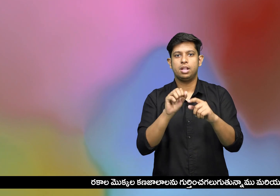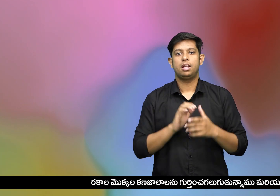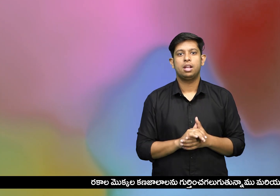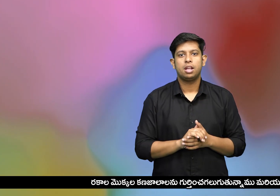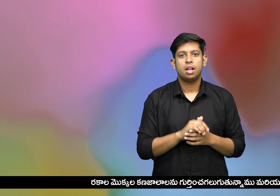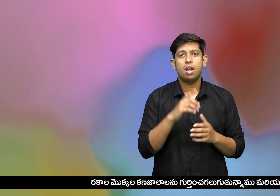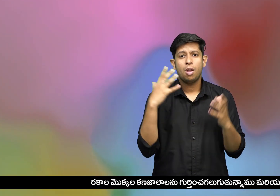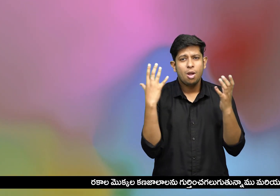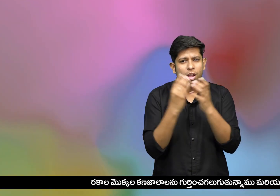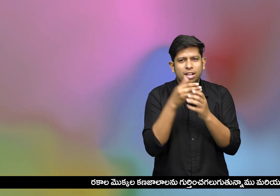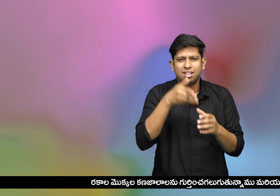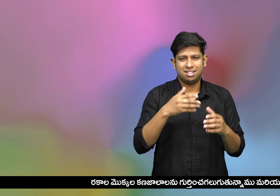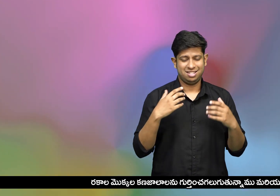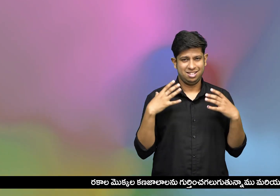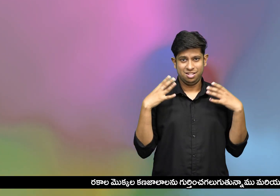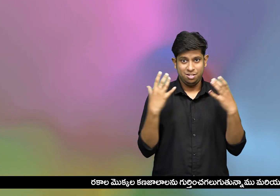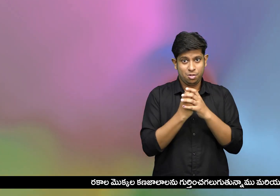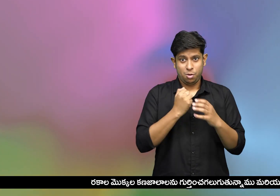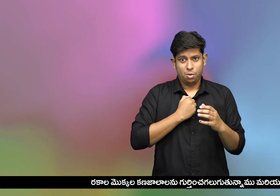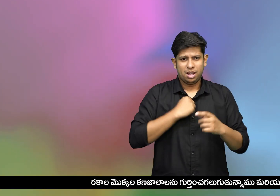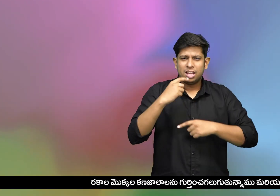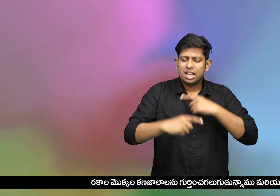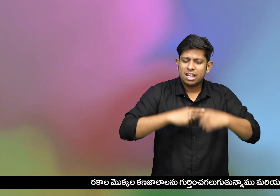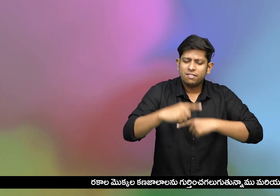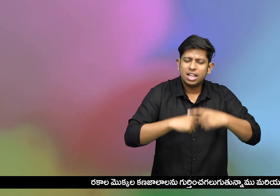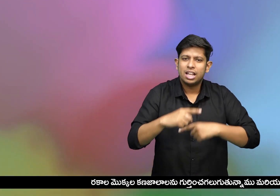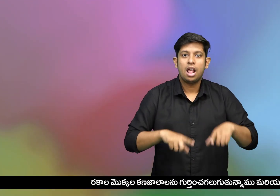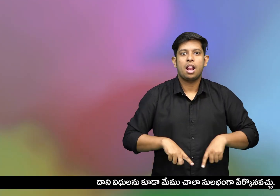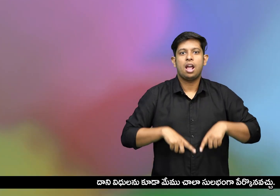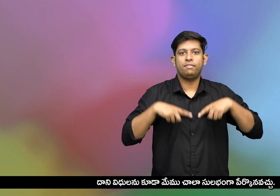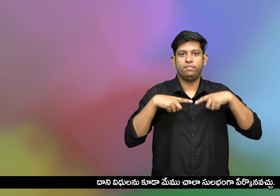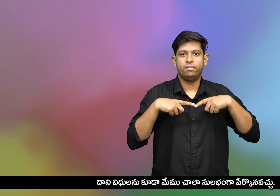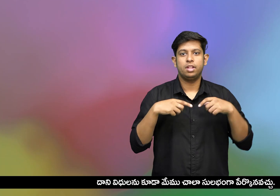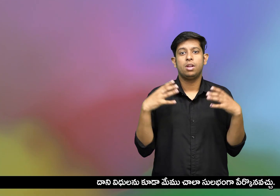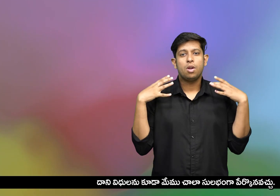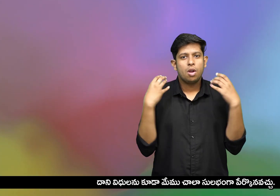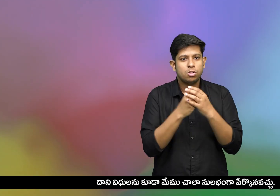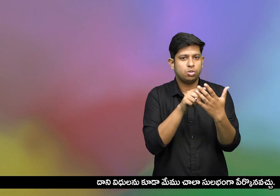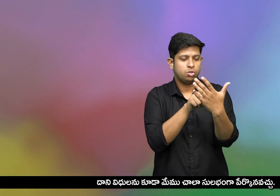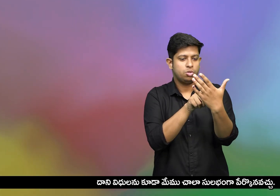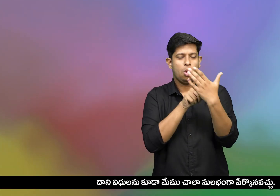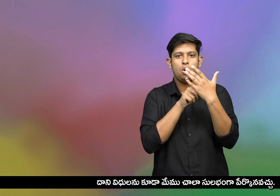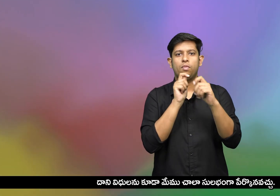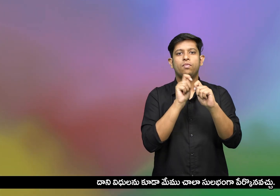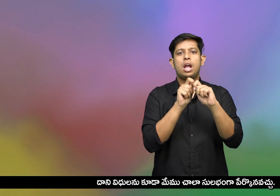మొక్కల కణజాలాలను గుర్తించగలుగుతున్నాము. మరియు దాని విధులను కూడా మేము చాలా